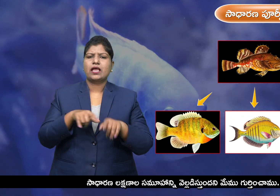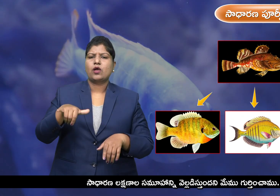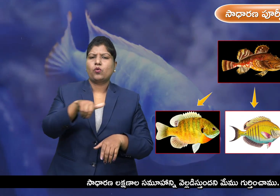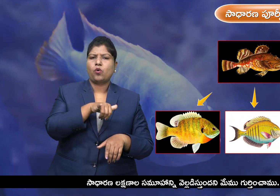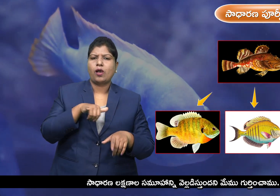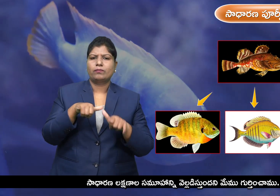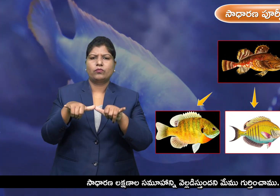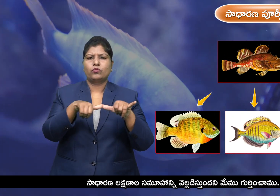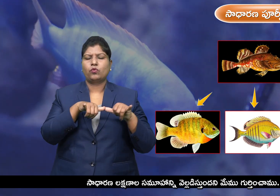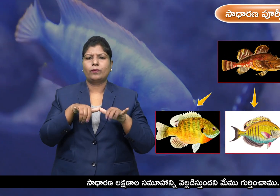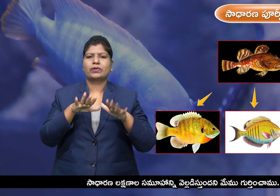గుర్తించాము.